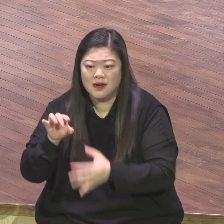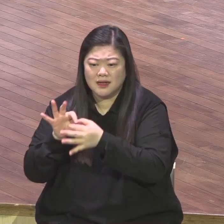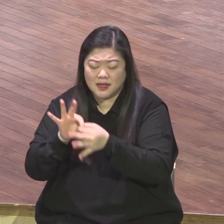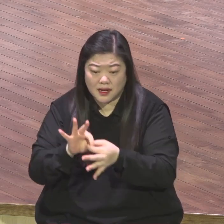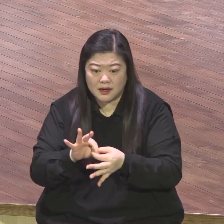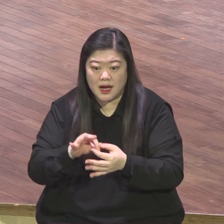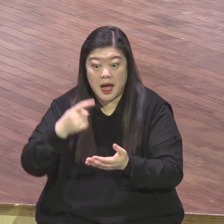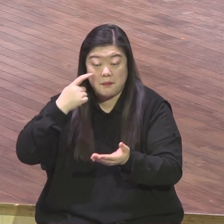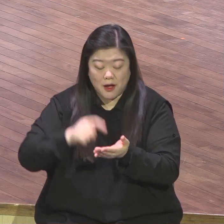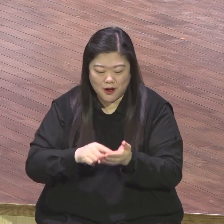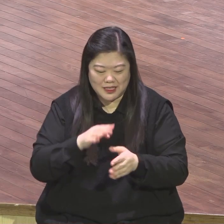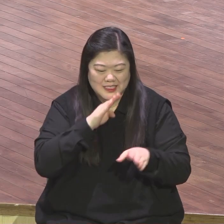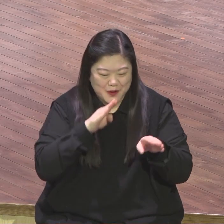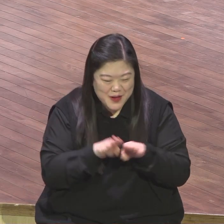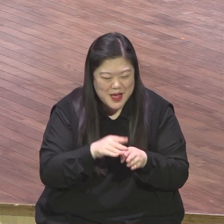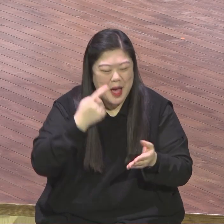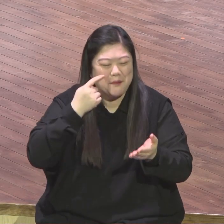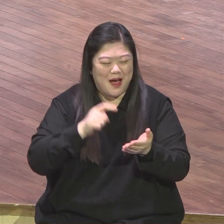발견을 매일매일 하니까